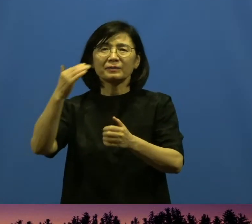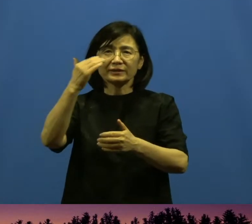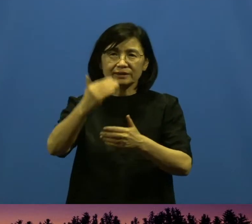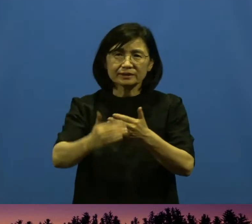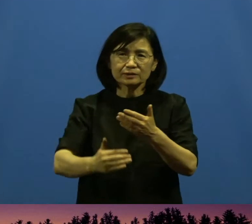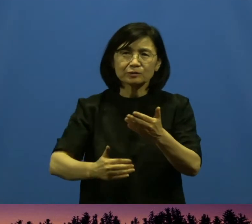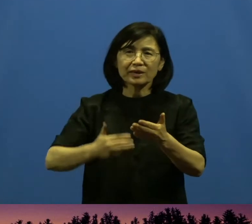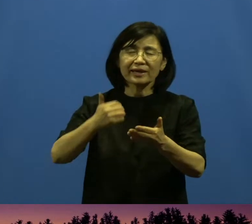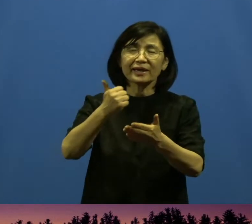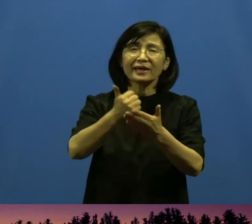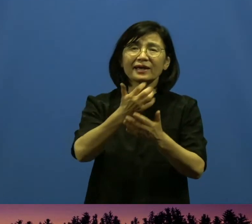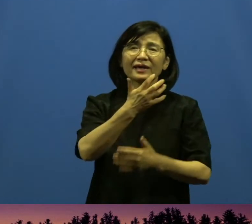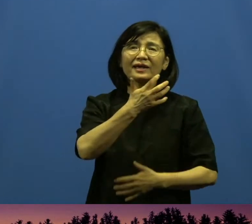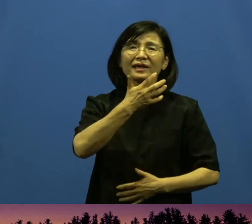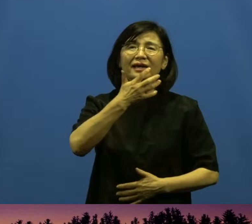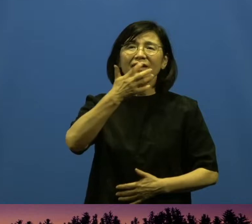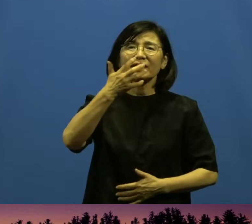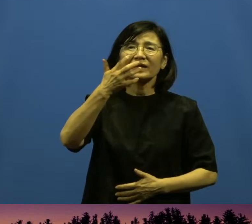하나님의 꿈이